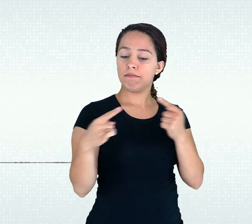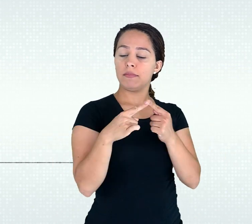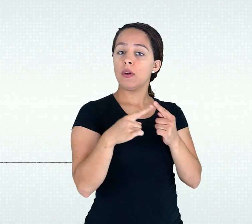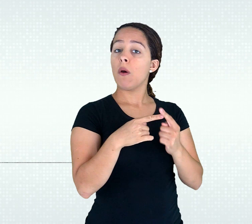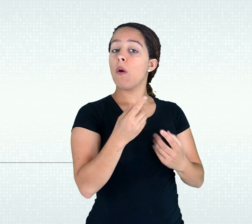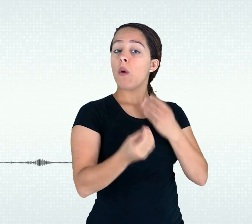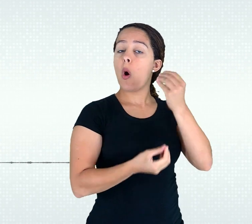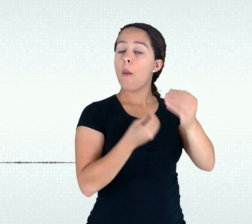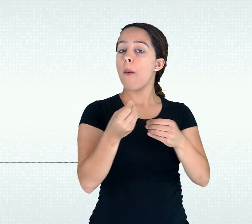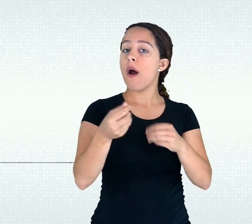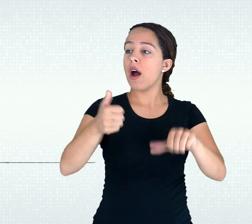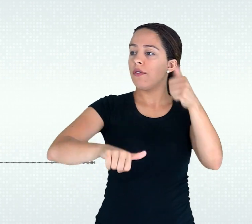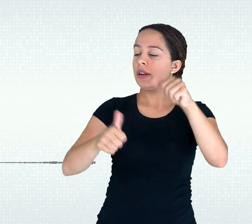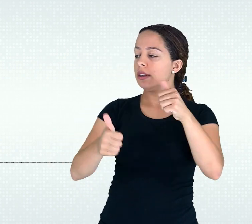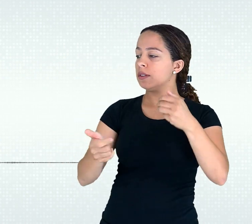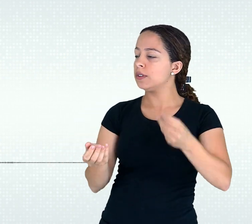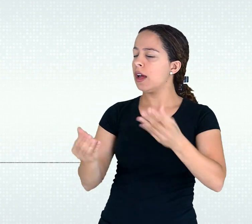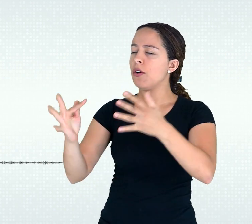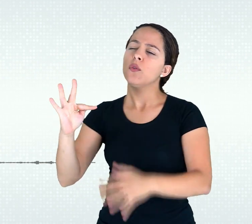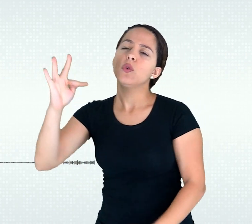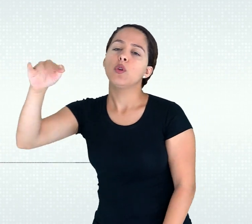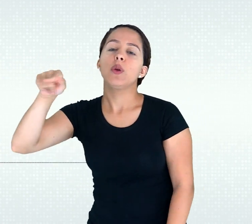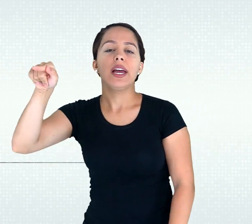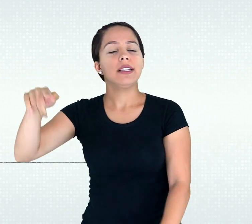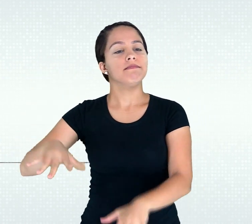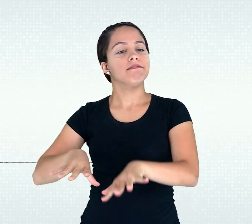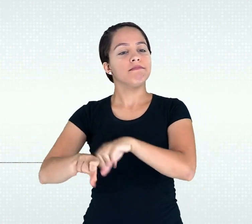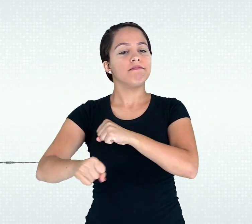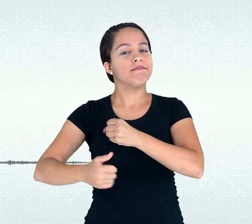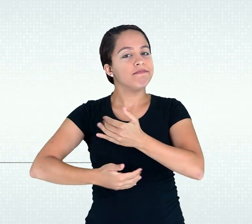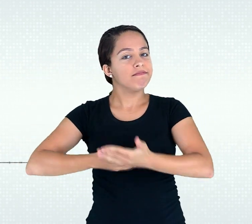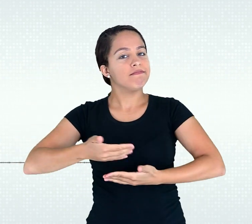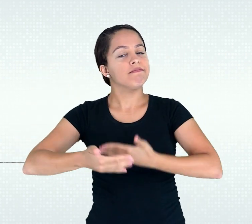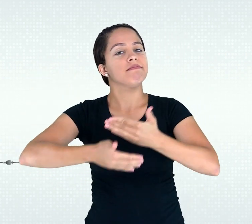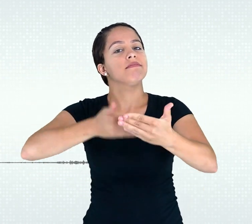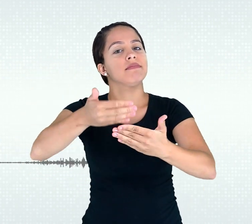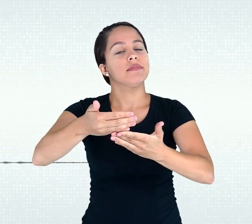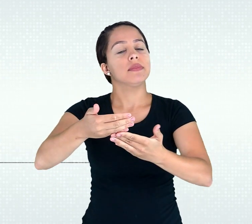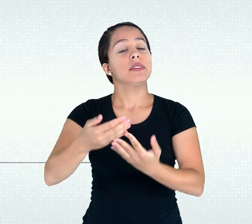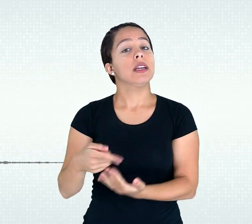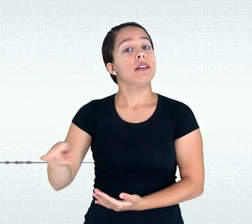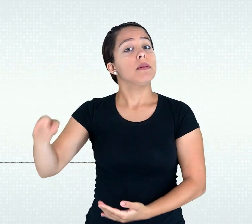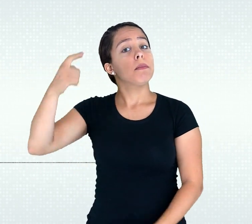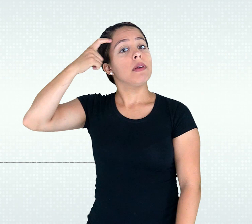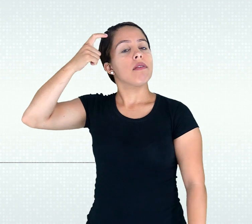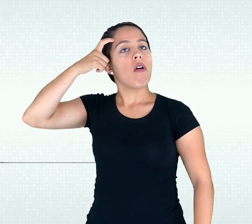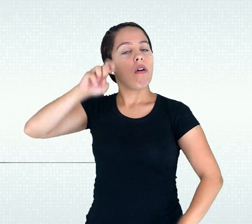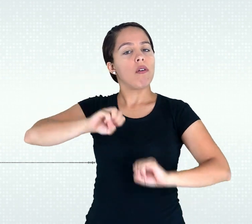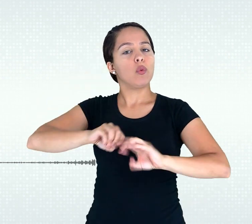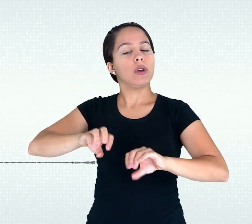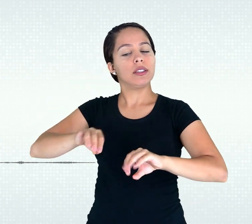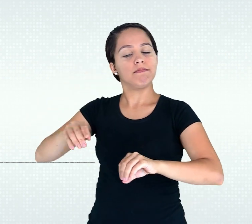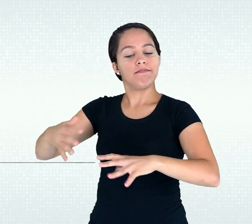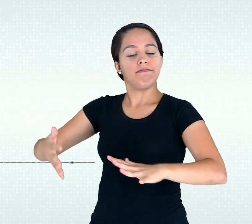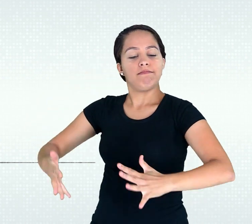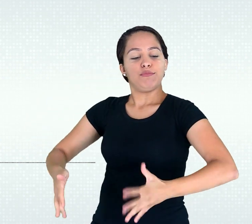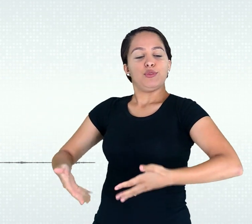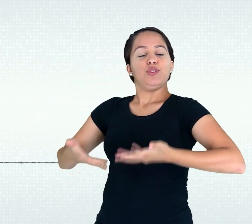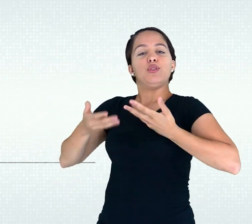pontuação conquistada pelo estudante vai de encontro ao aspecto formativo da avaliação